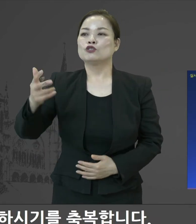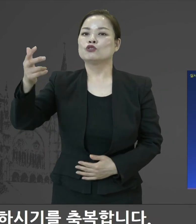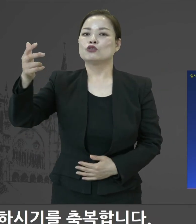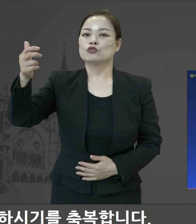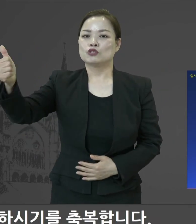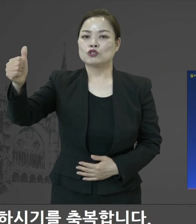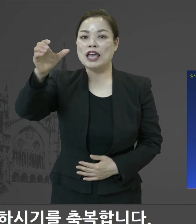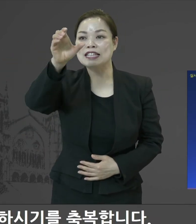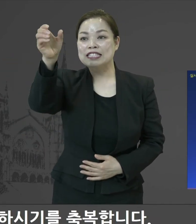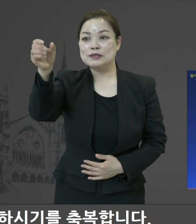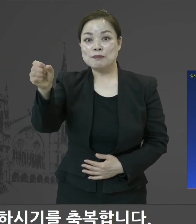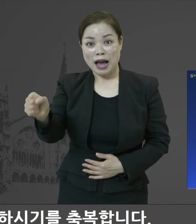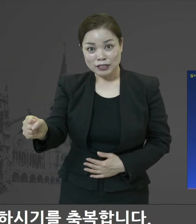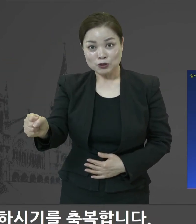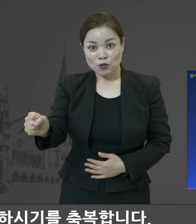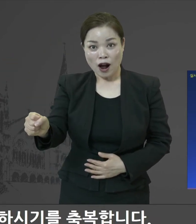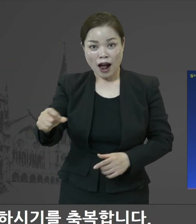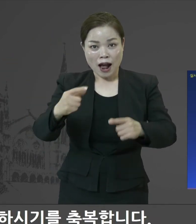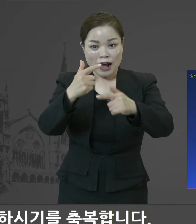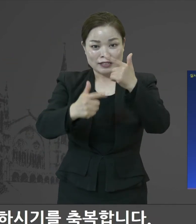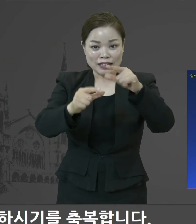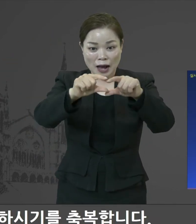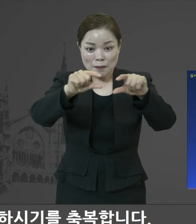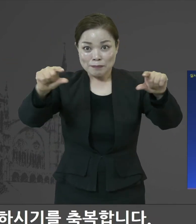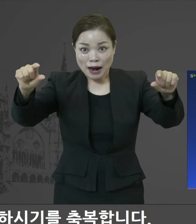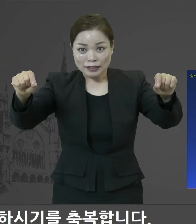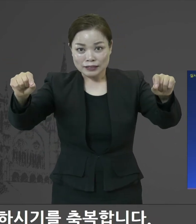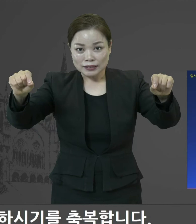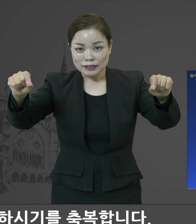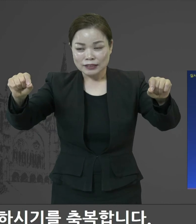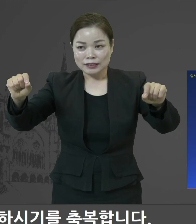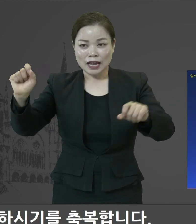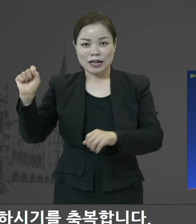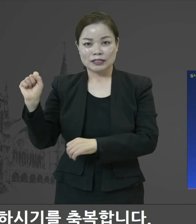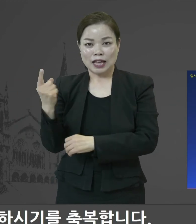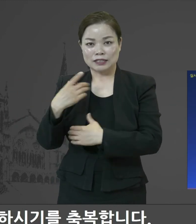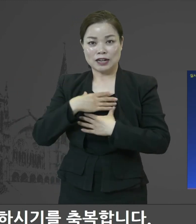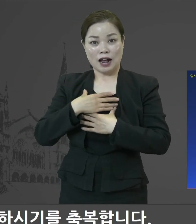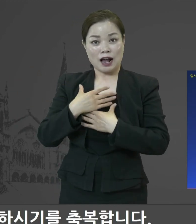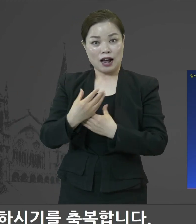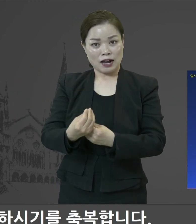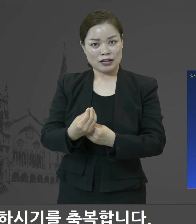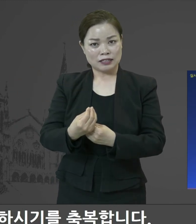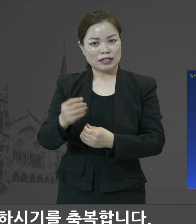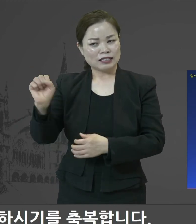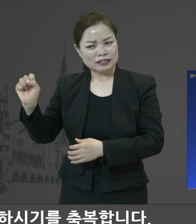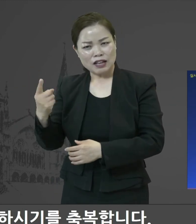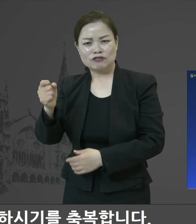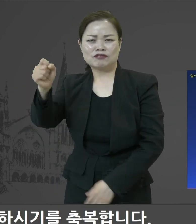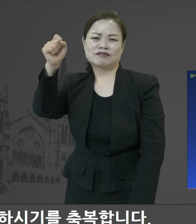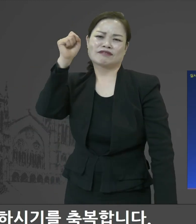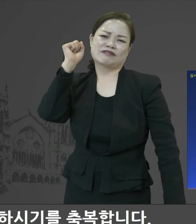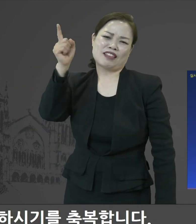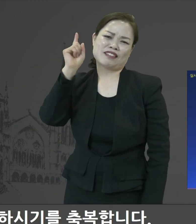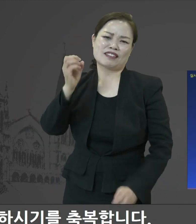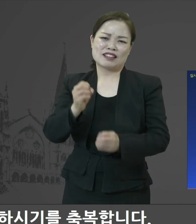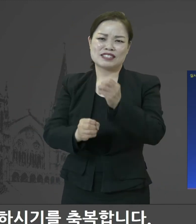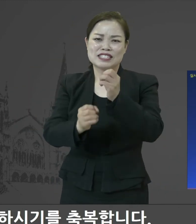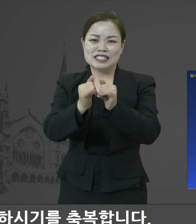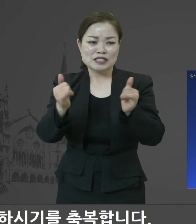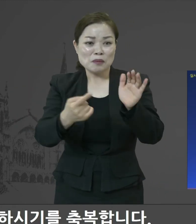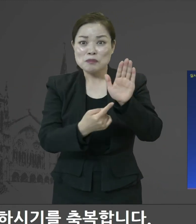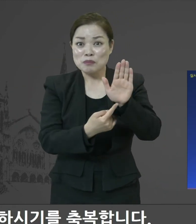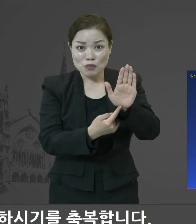주의 지팡이와 막대기가 다윗을 안위하였습니다. 참 다윗은 대단한 시인입니다. 이